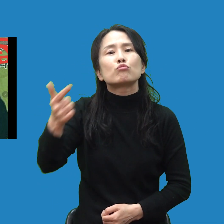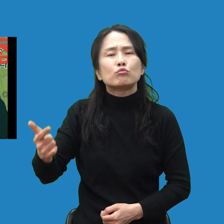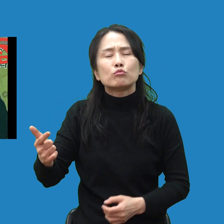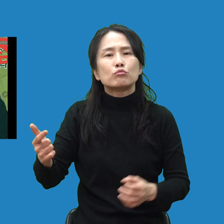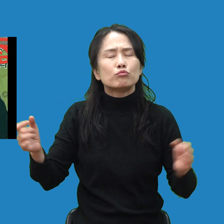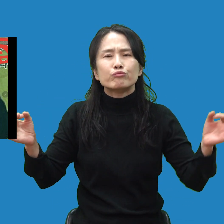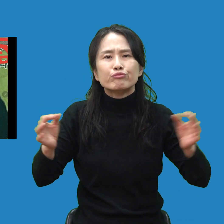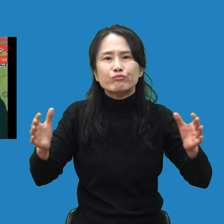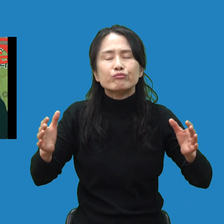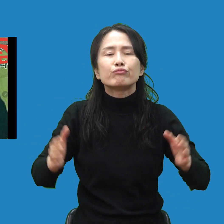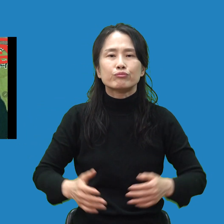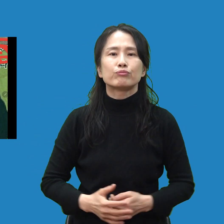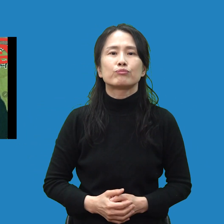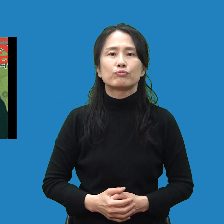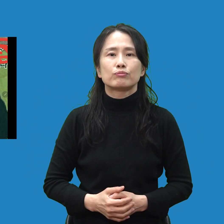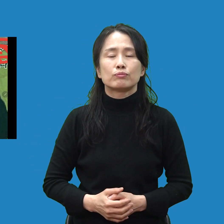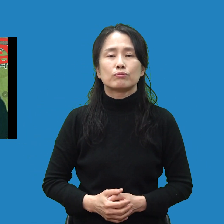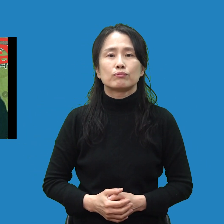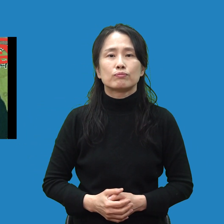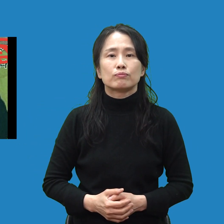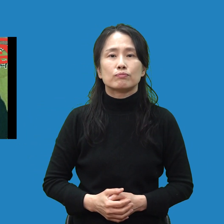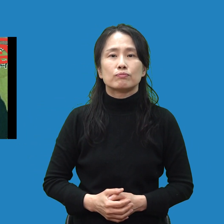사이에 일어난 일입니다.